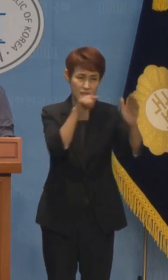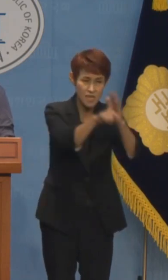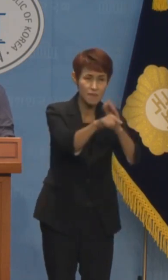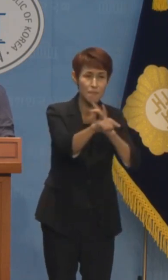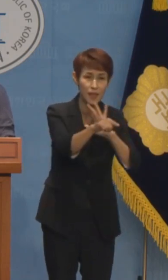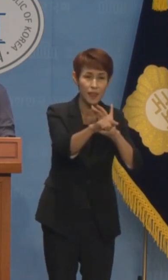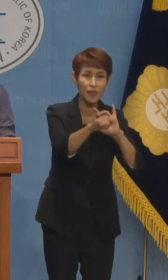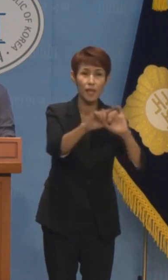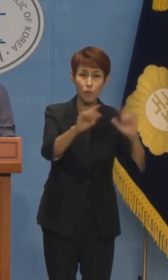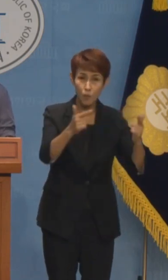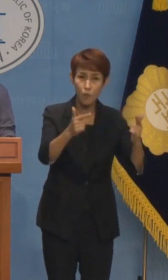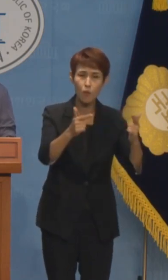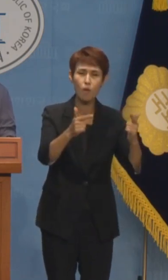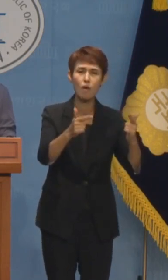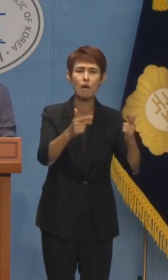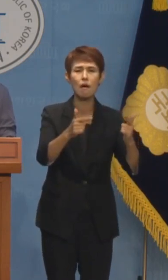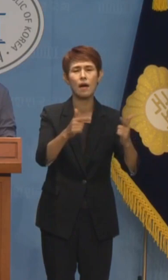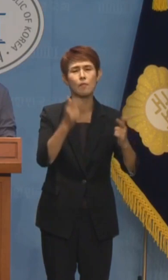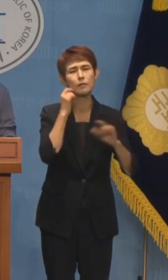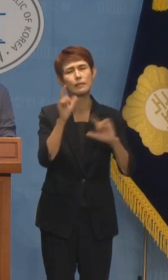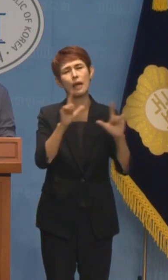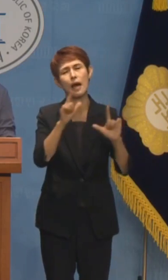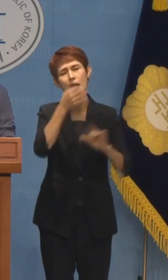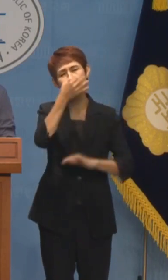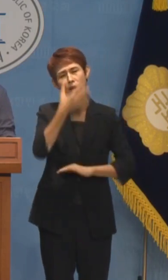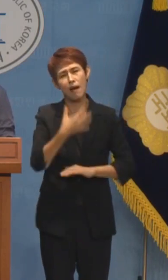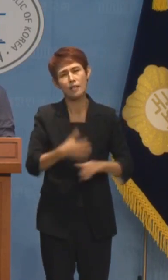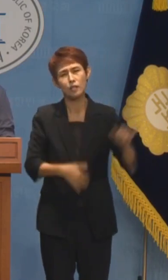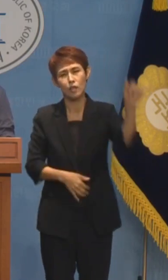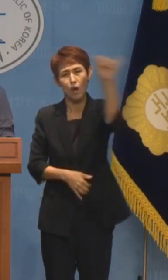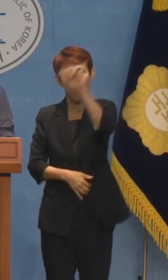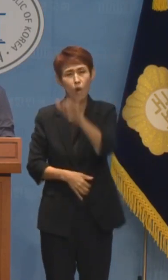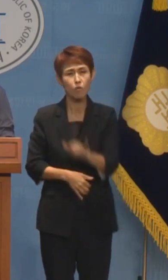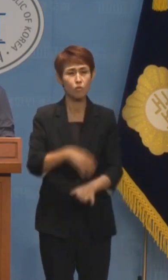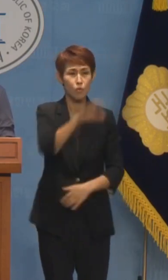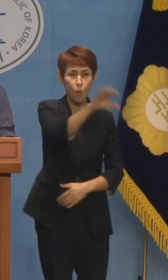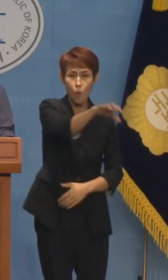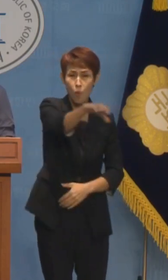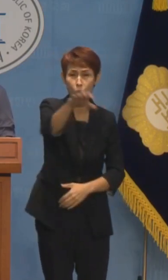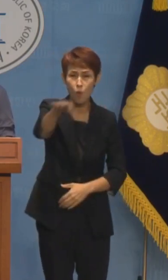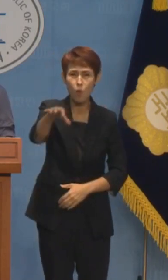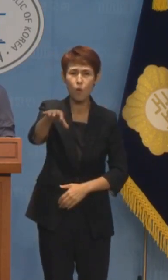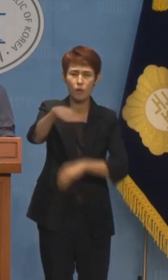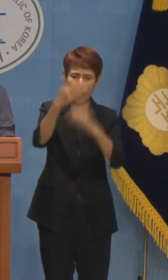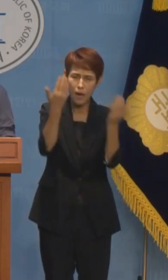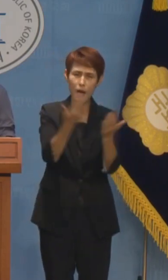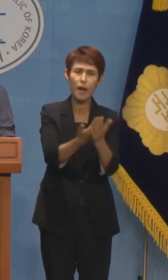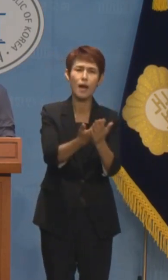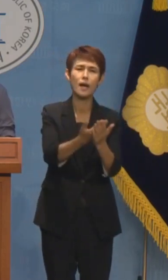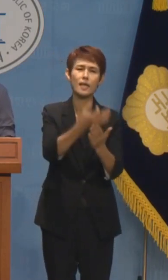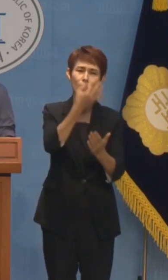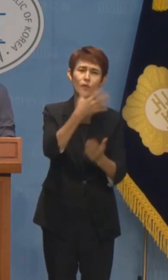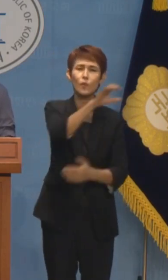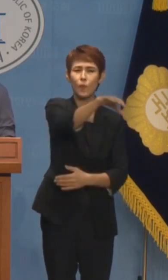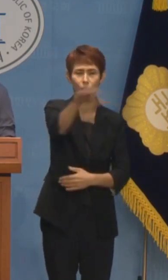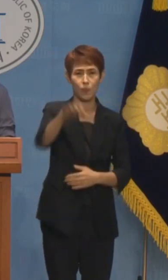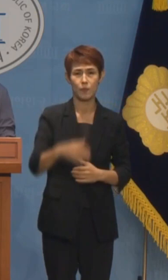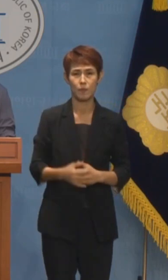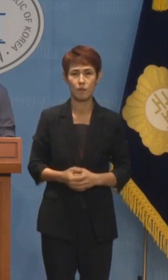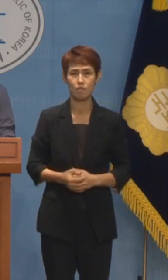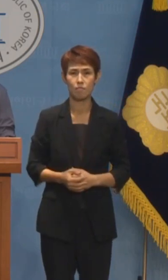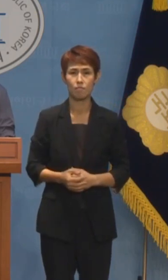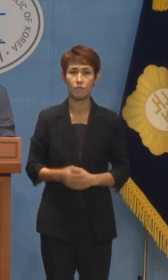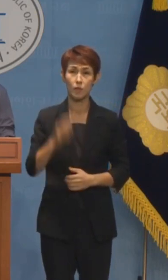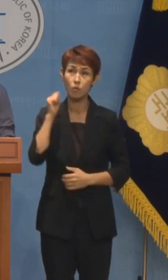아닙니다 못 살겠다고 아우성치는 전국 모든 곳이 다 현장입니다 그 어디를